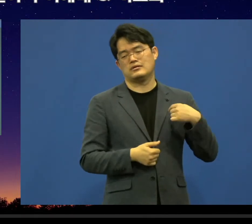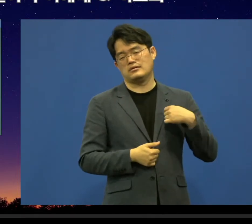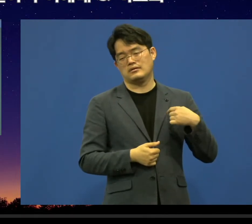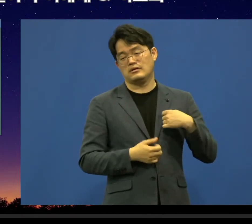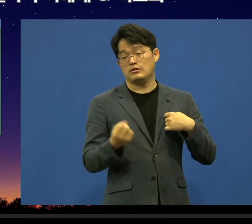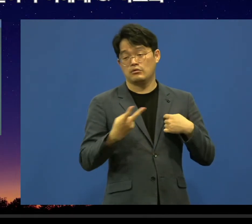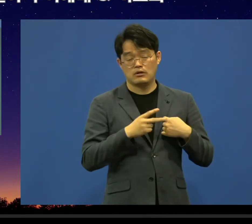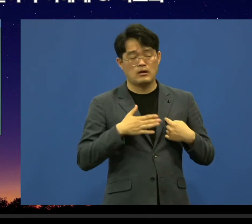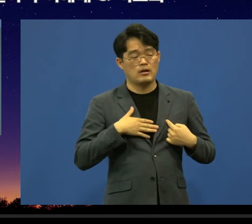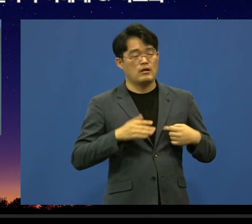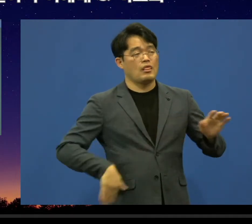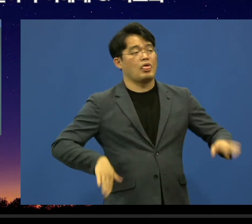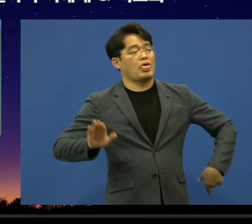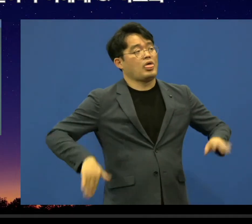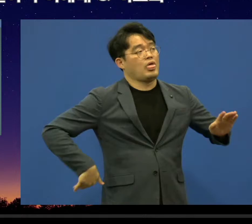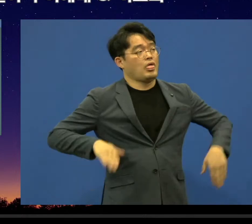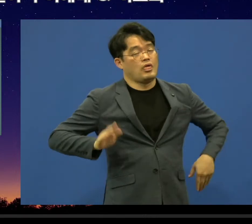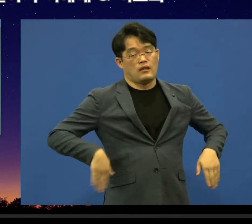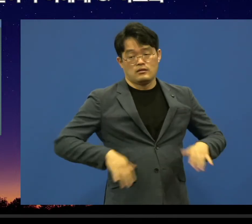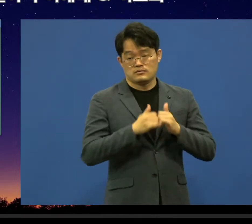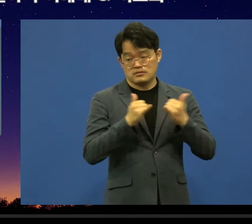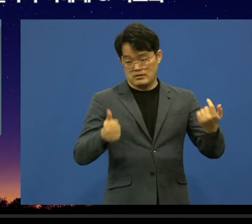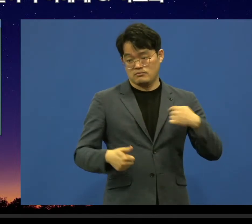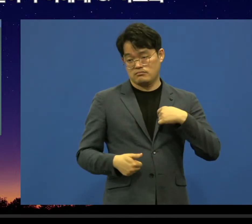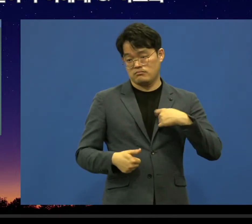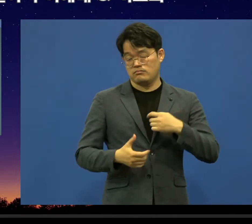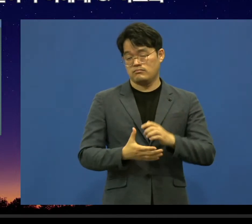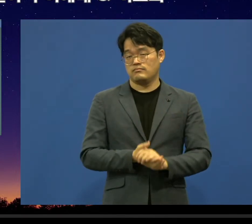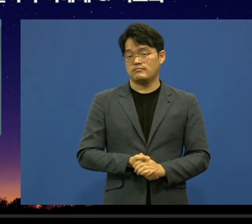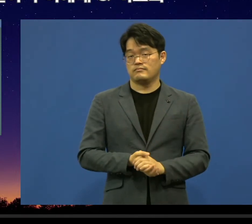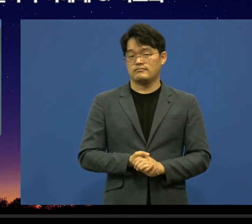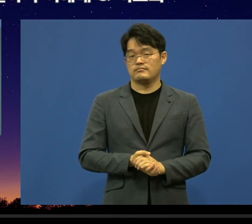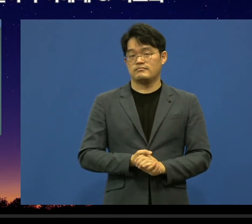없는 자 같은 게 아니라 실제로 아무것도 없어요.